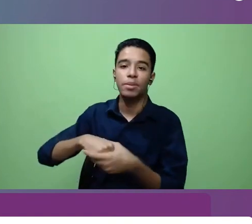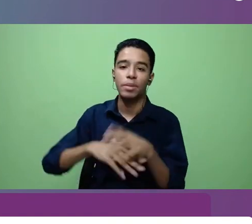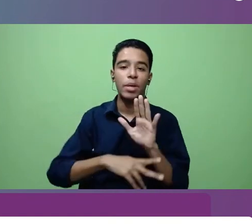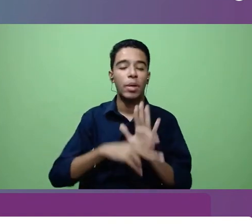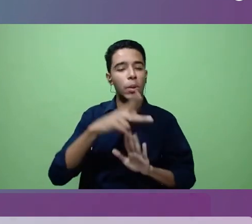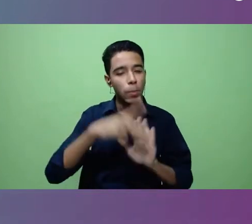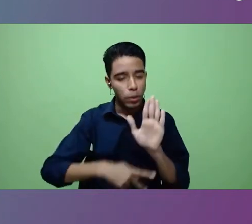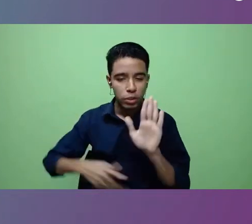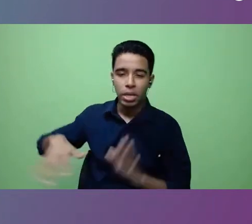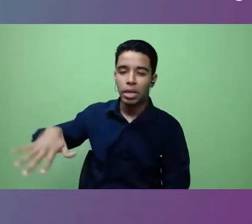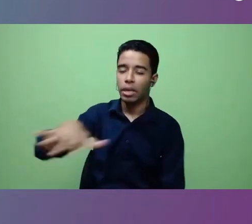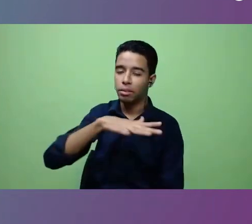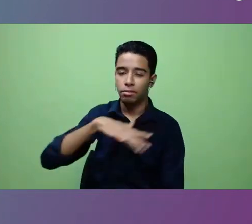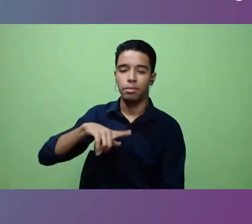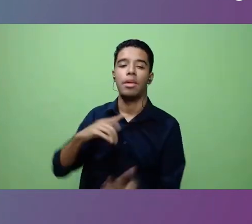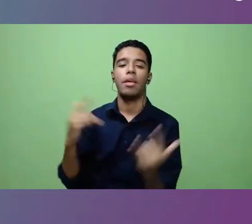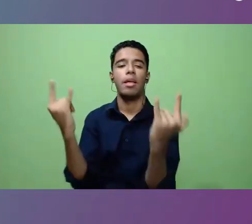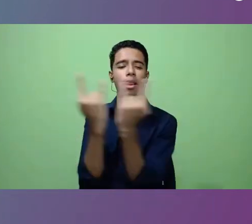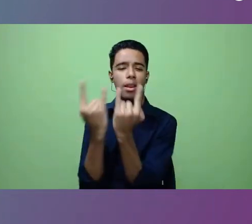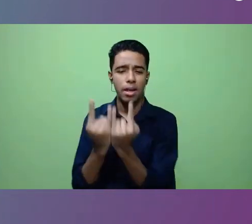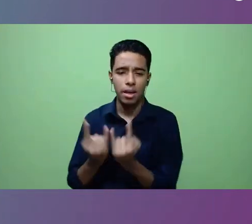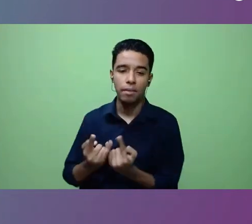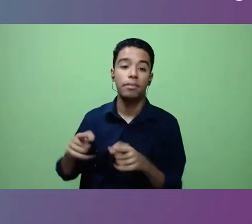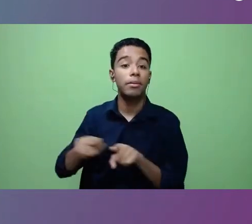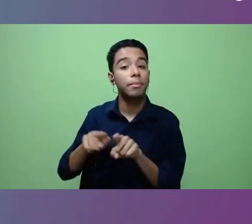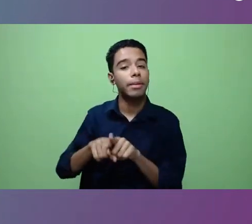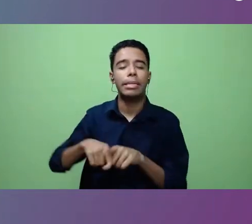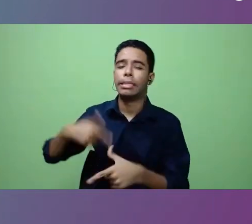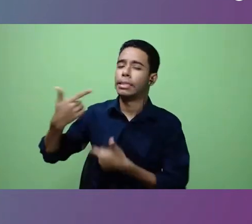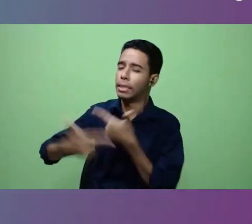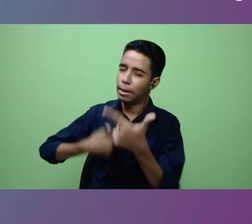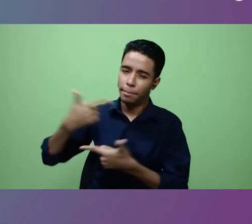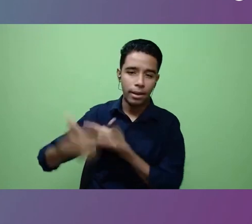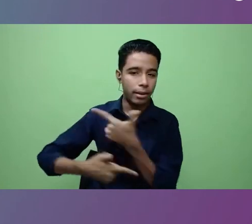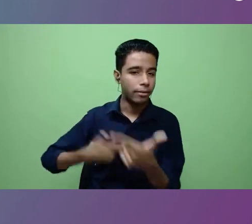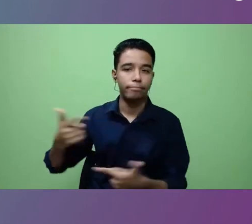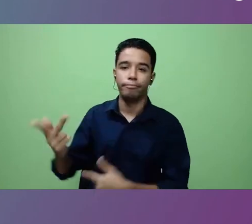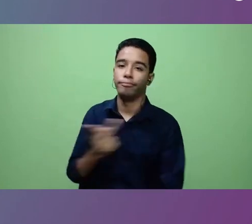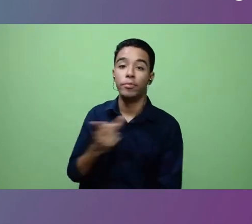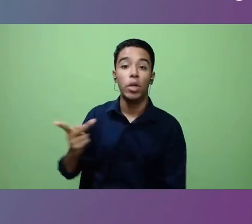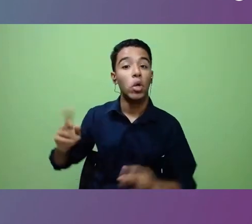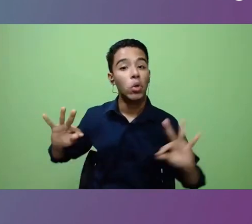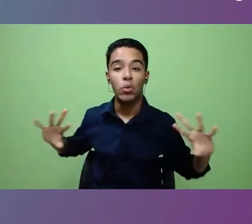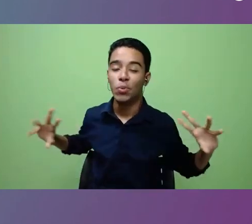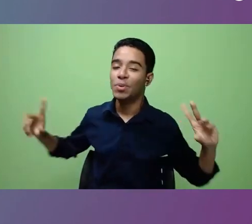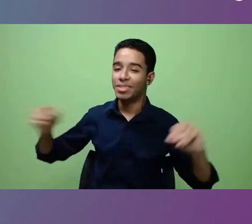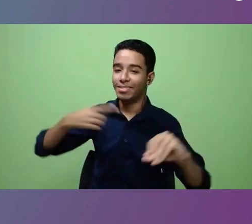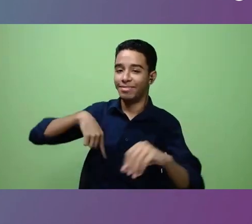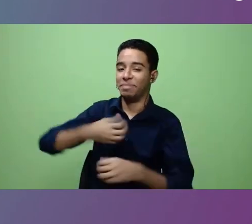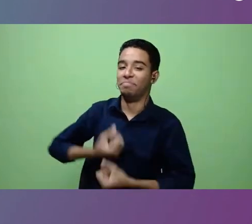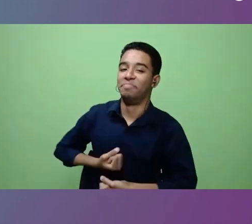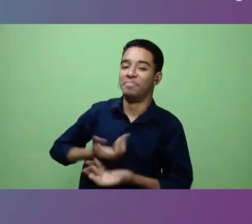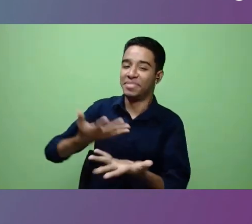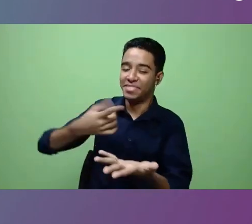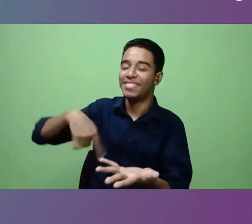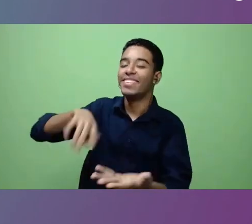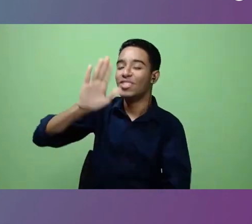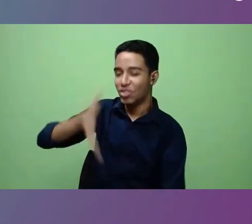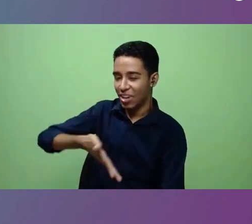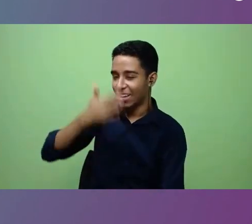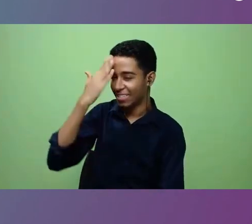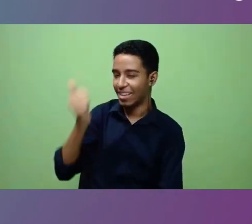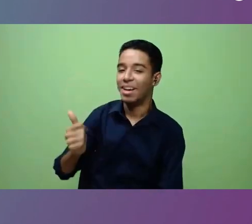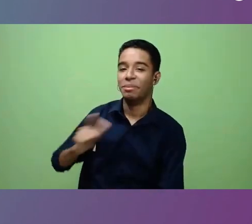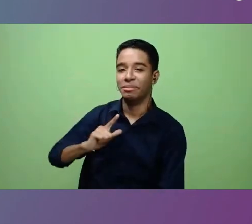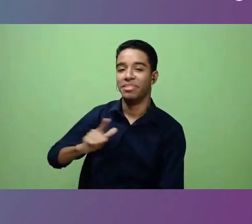nossas lives, e atuam diretamente com a gente. Então, tudo isso que a gente está falando, eles já sabem de cor. Toda live eles estão aqui